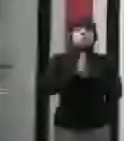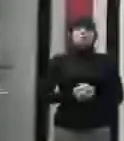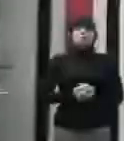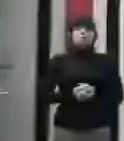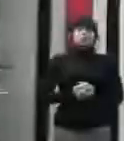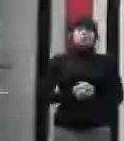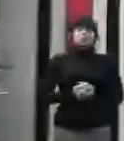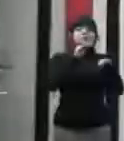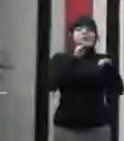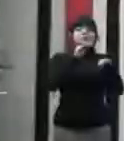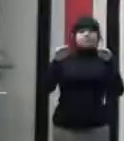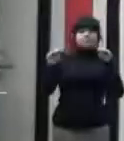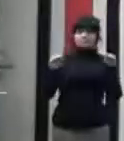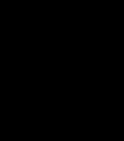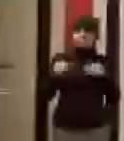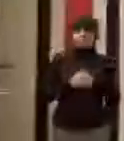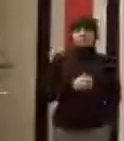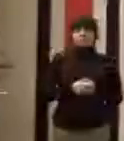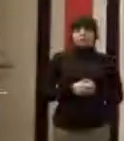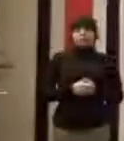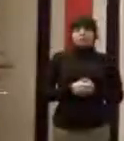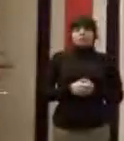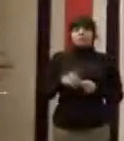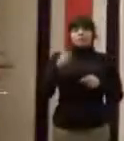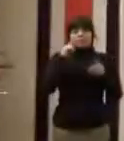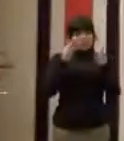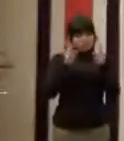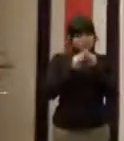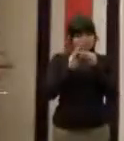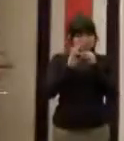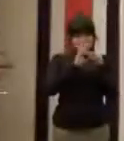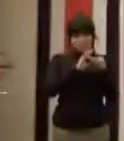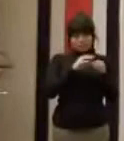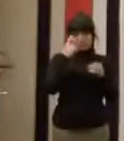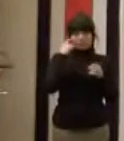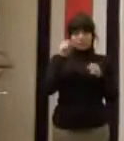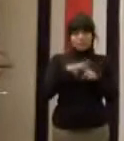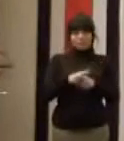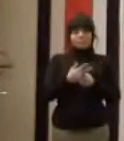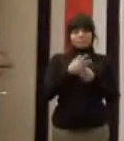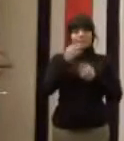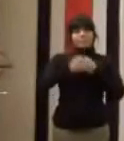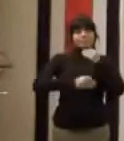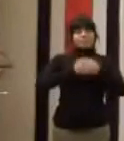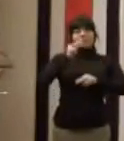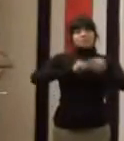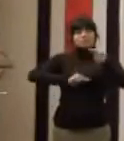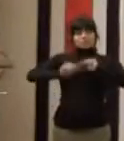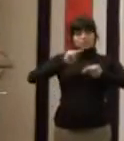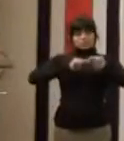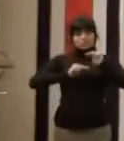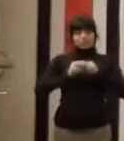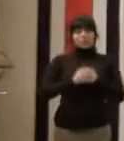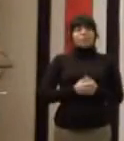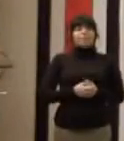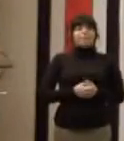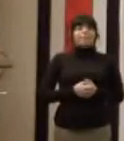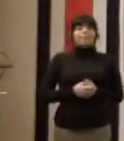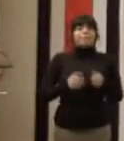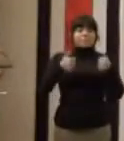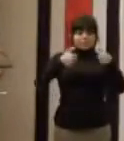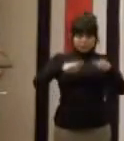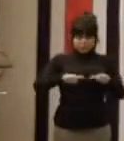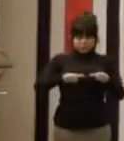que se convoque a la comisión de enlace para empezar el proceso de negociación del